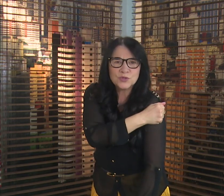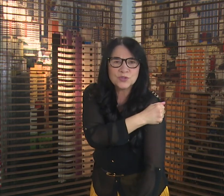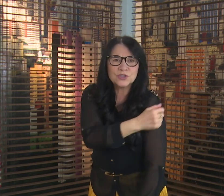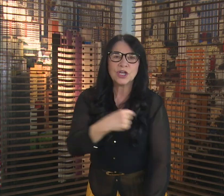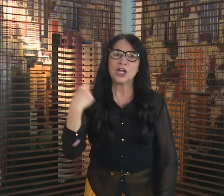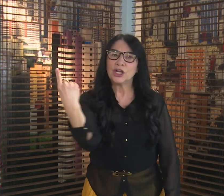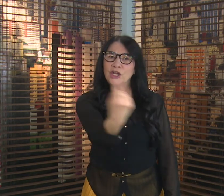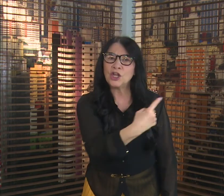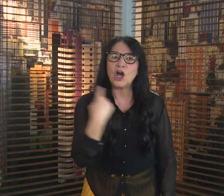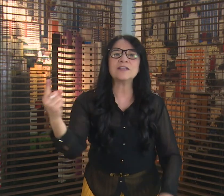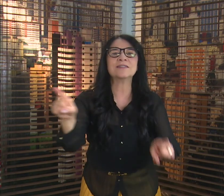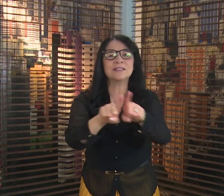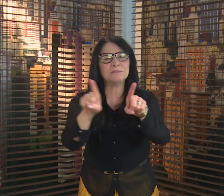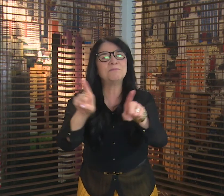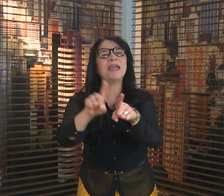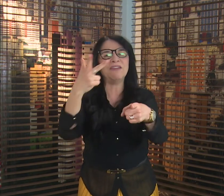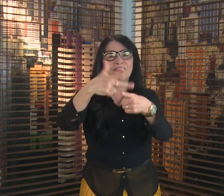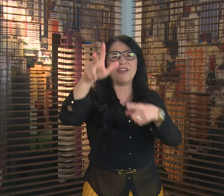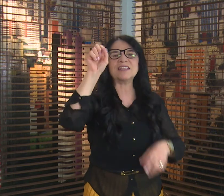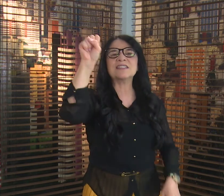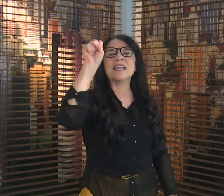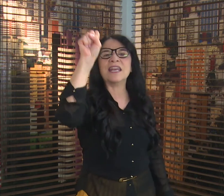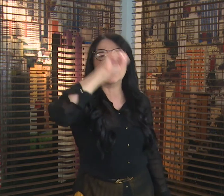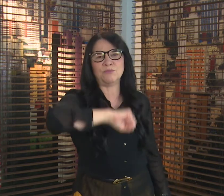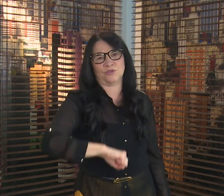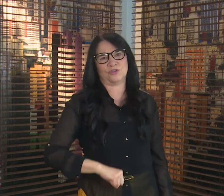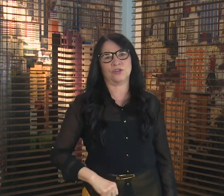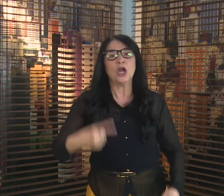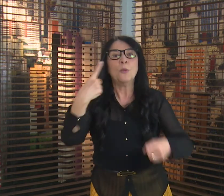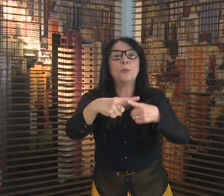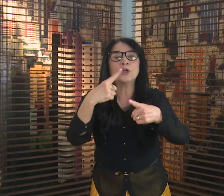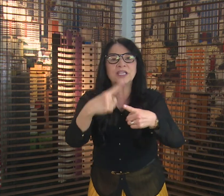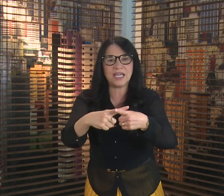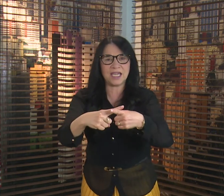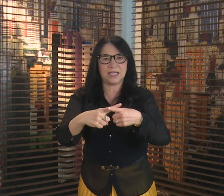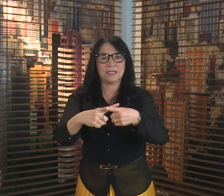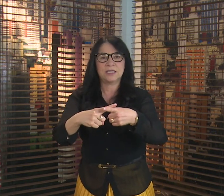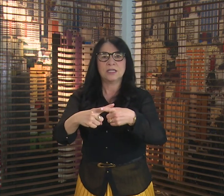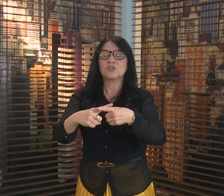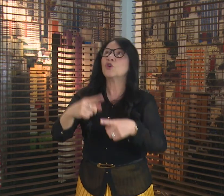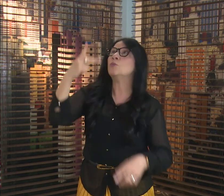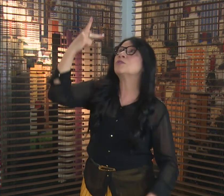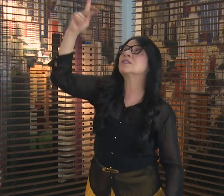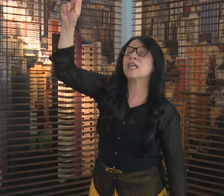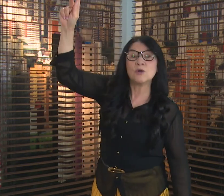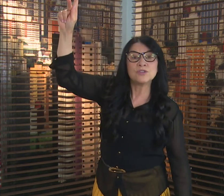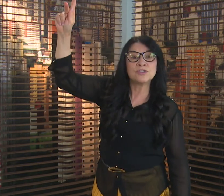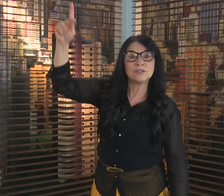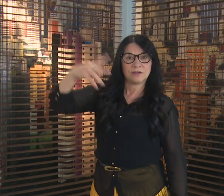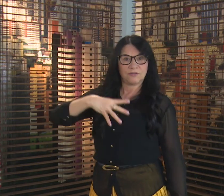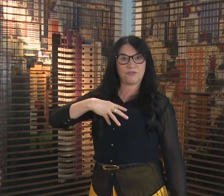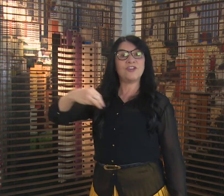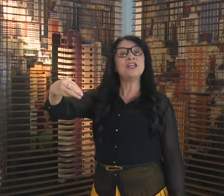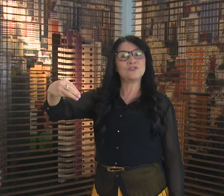Alunos, nós também venceremos, porque somos seus filhos.